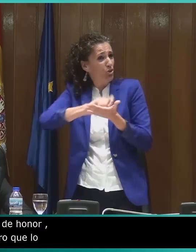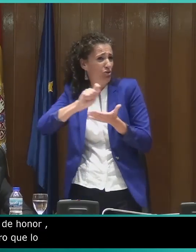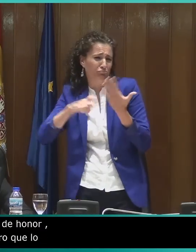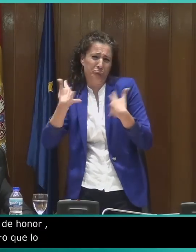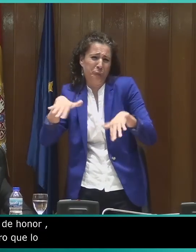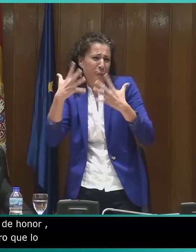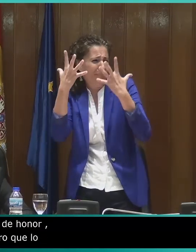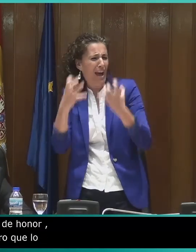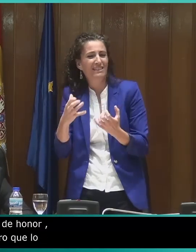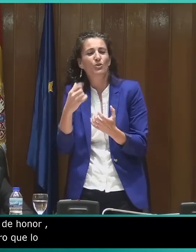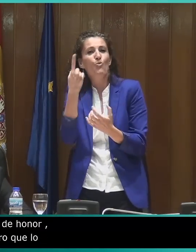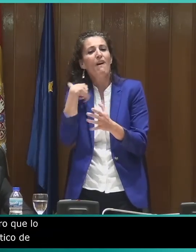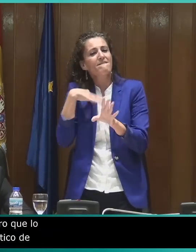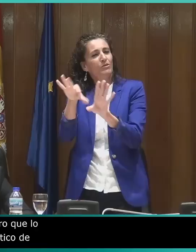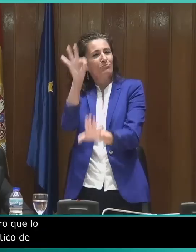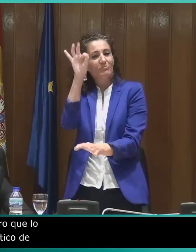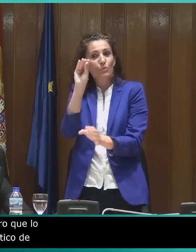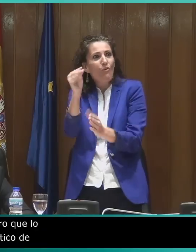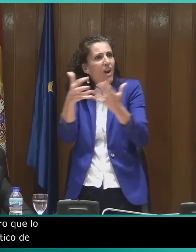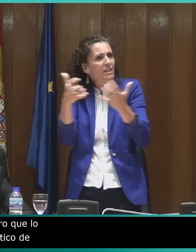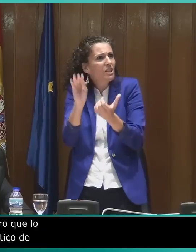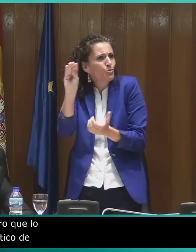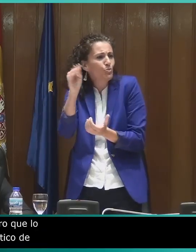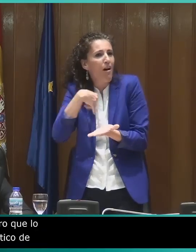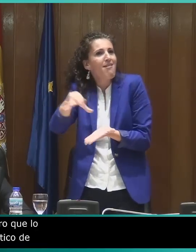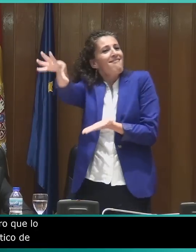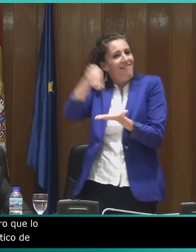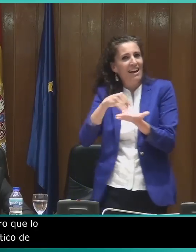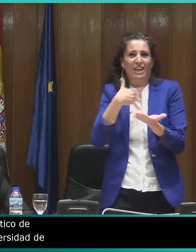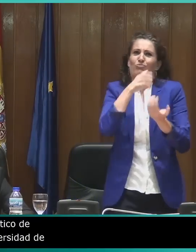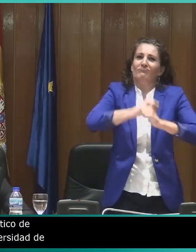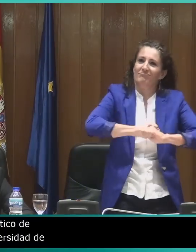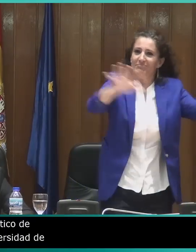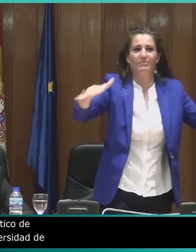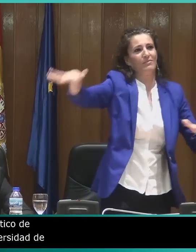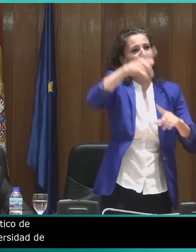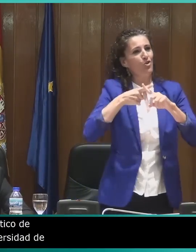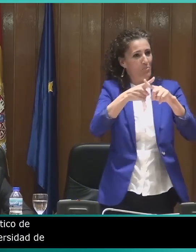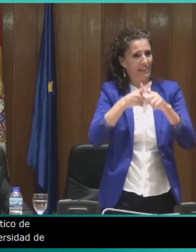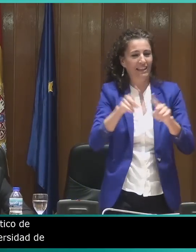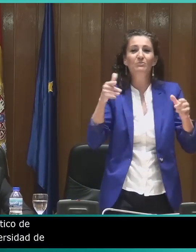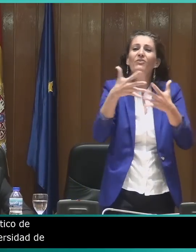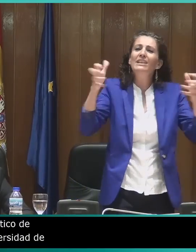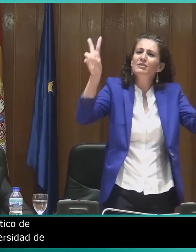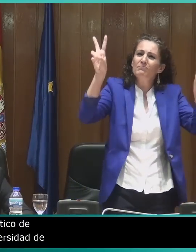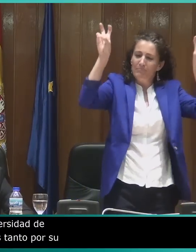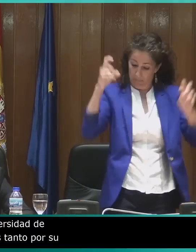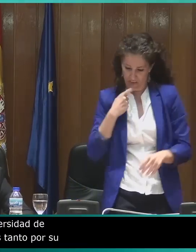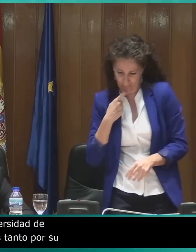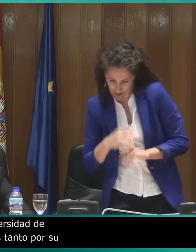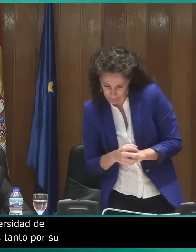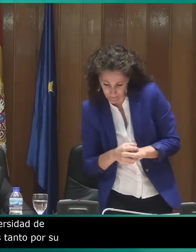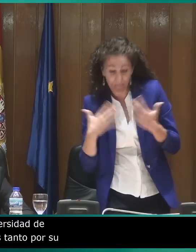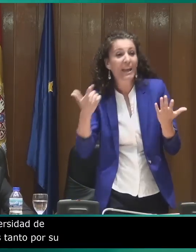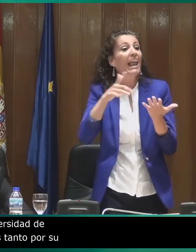unas palabras que ha recogido en multitud de artículos y que creo que merece la pena que compartamos